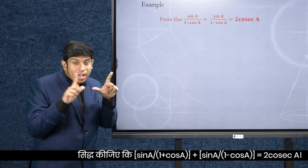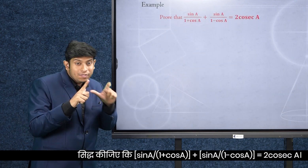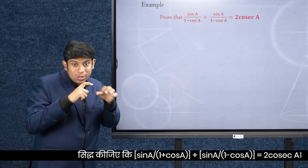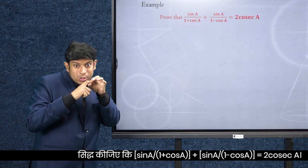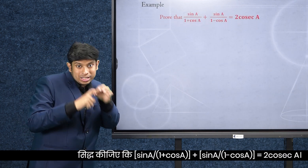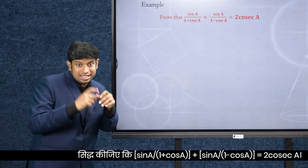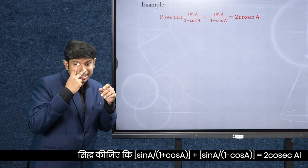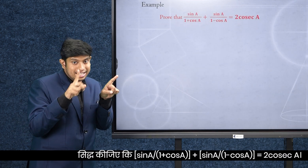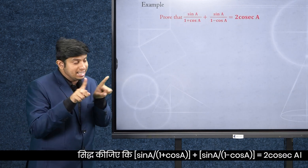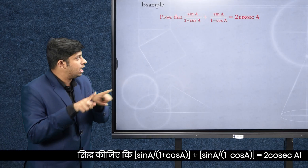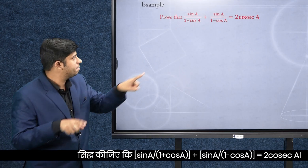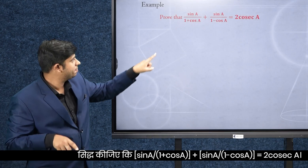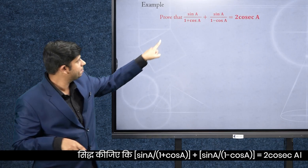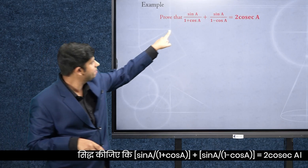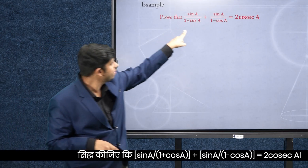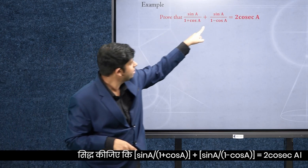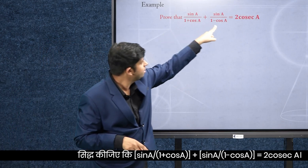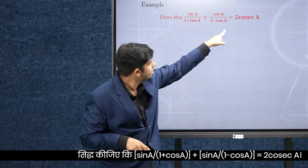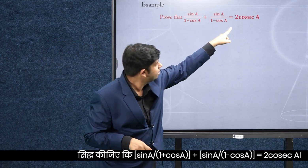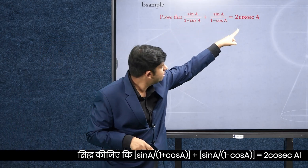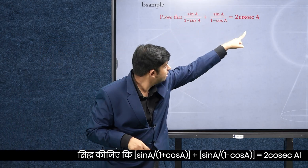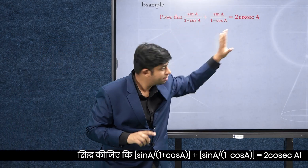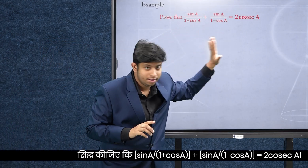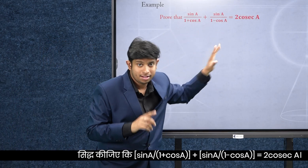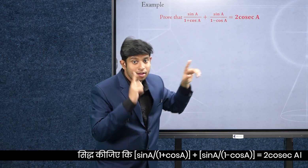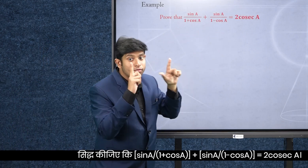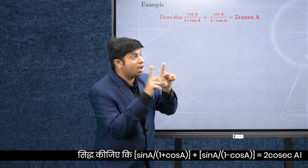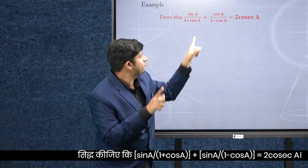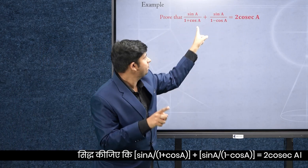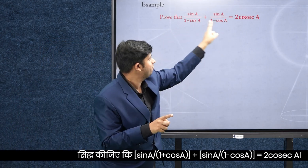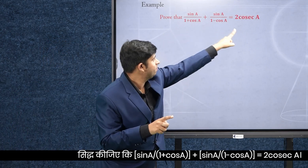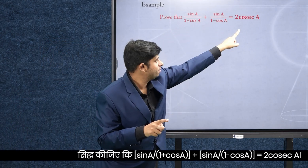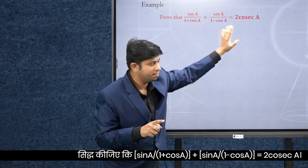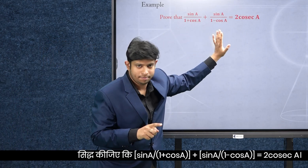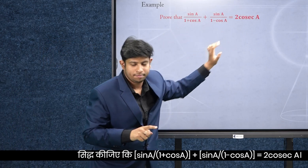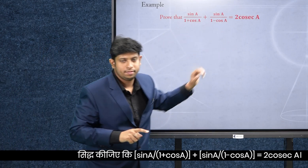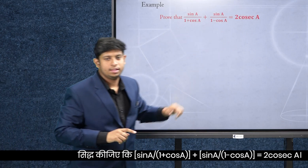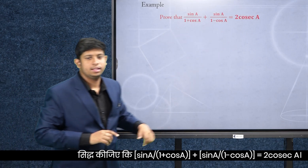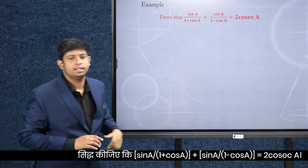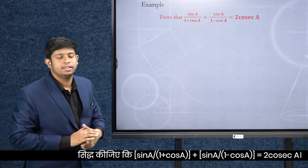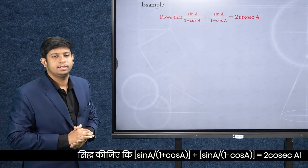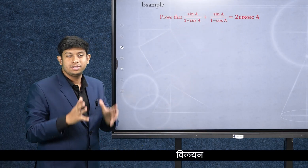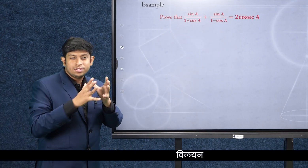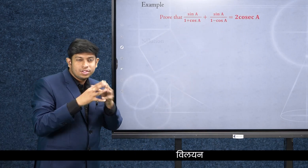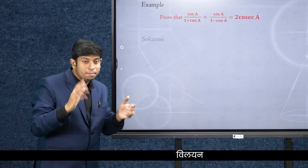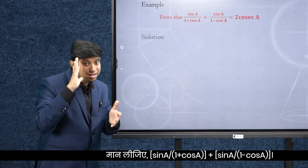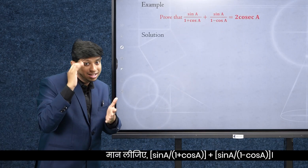सिद्ध कीजिए कि सिनाकोजा प्लस सिनाकोजा इक्वल्स टू कोसेक ए। विलियन,